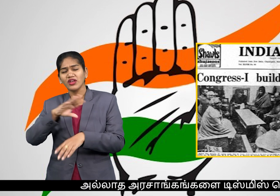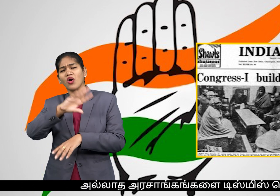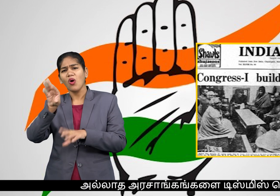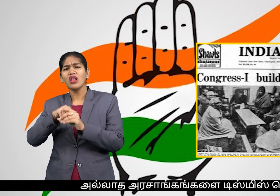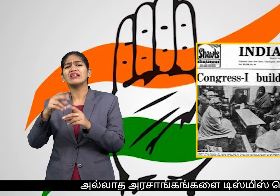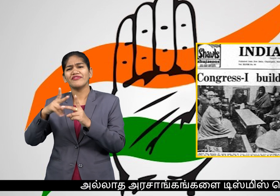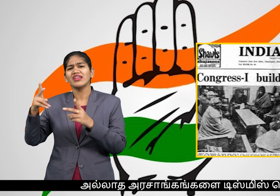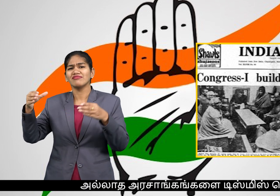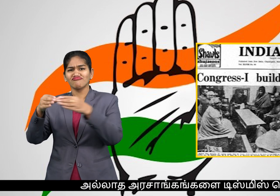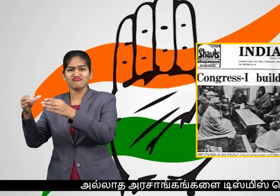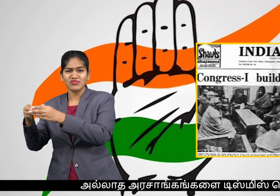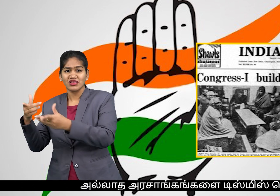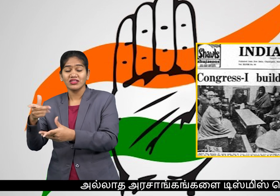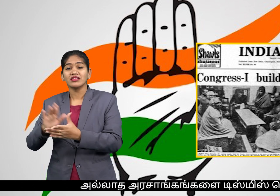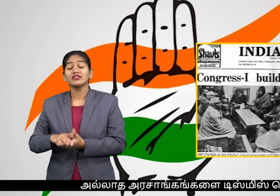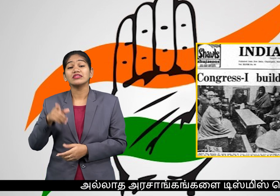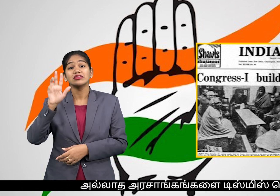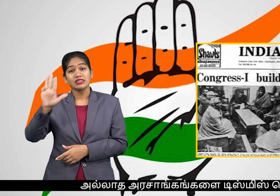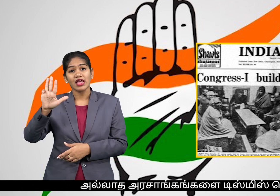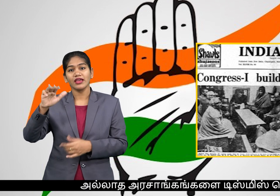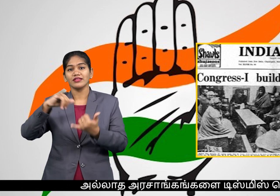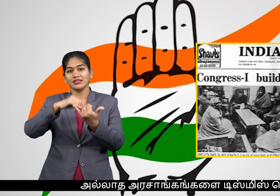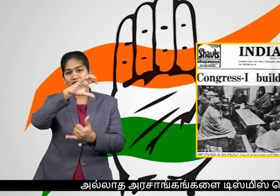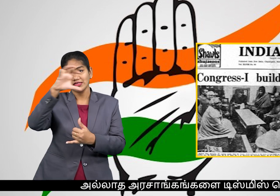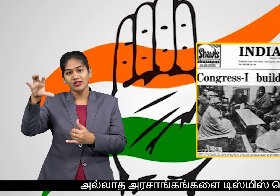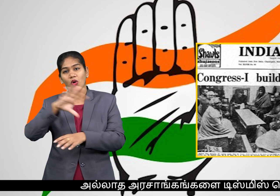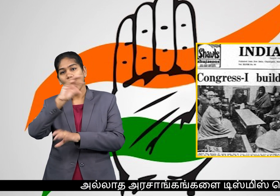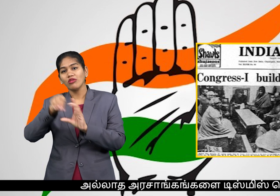அல்லாத அரசாங்கங்களை டிஸ்மிஸ் செய்தது.